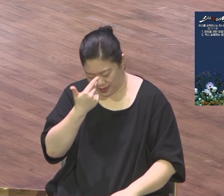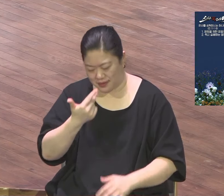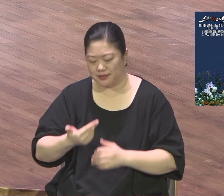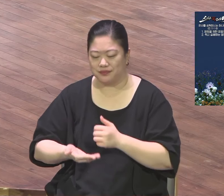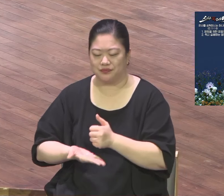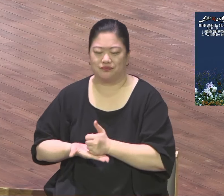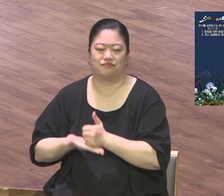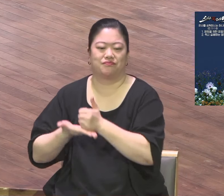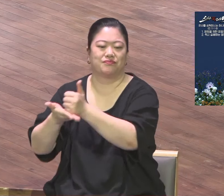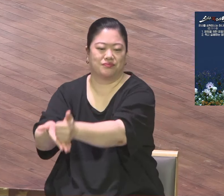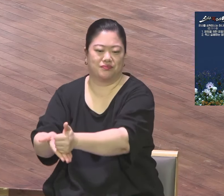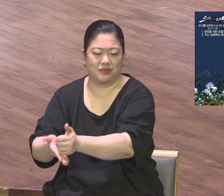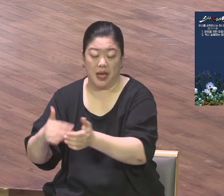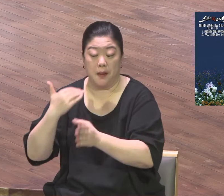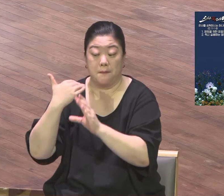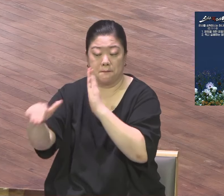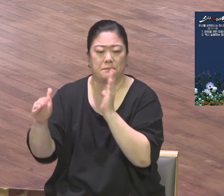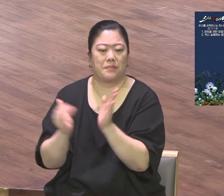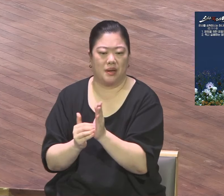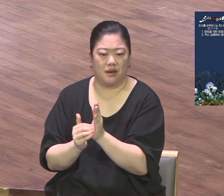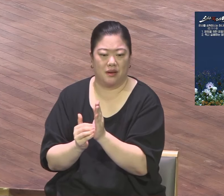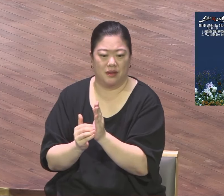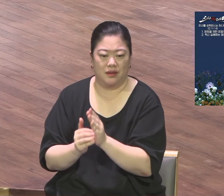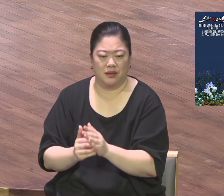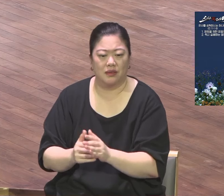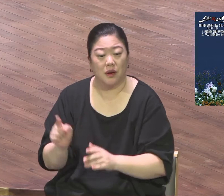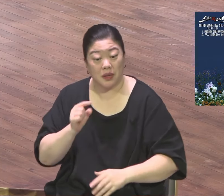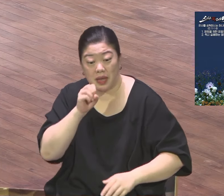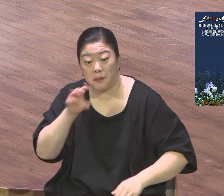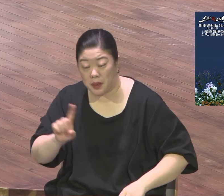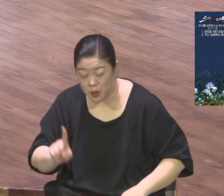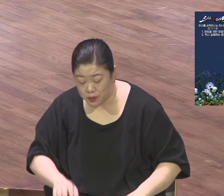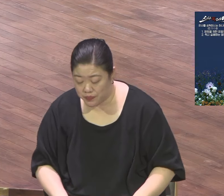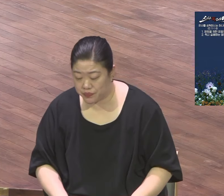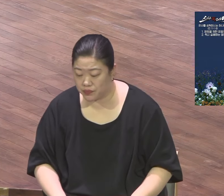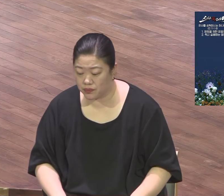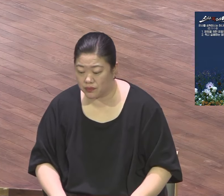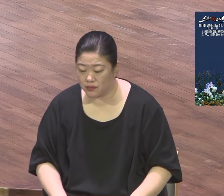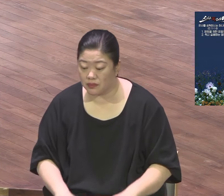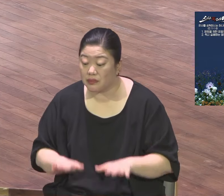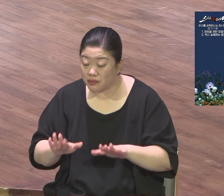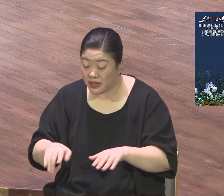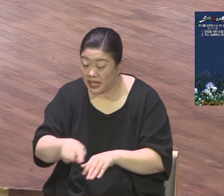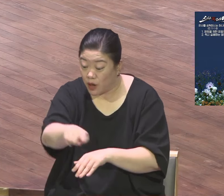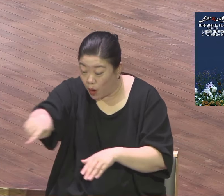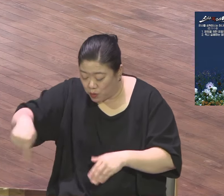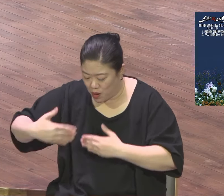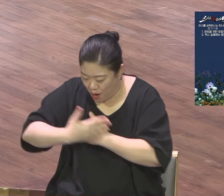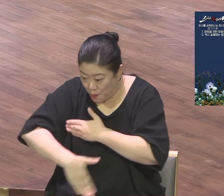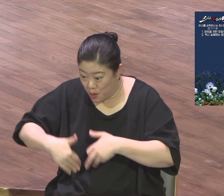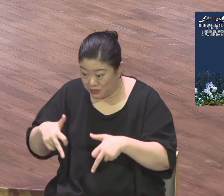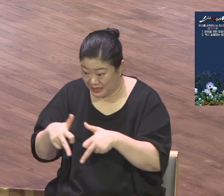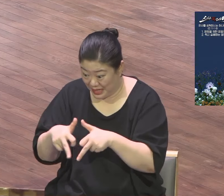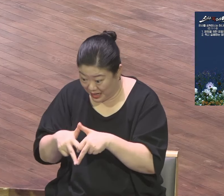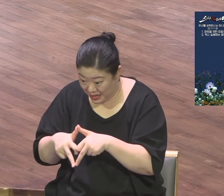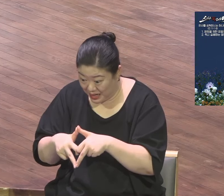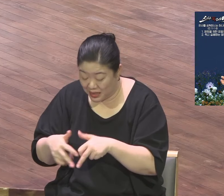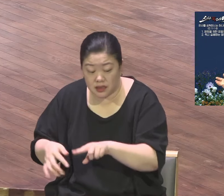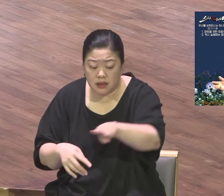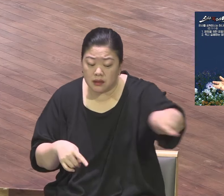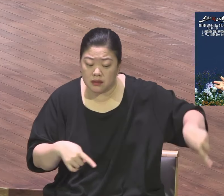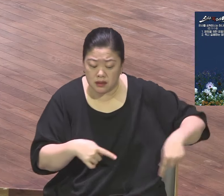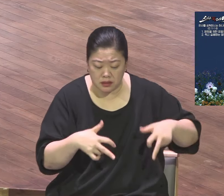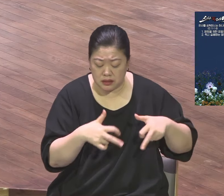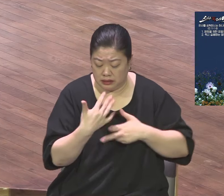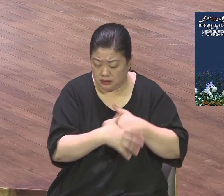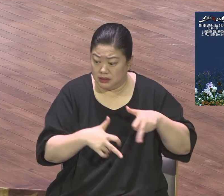잠재적 모든 사람은 잠재적 장애인이에요. 태어날 때 장애를 태어나서 있지만은 후천적